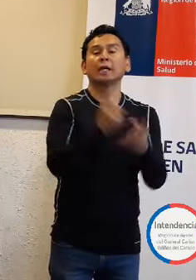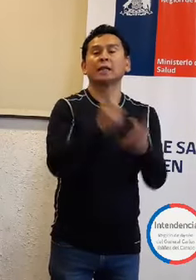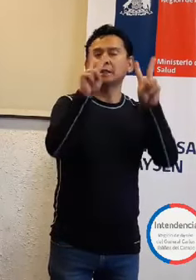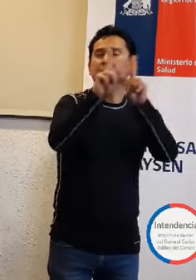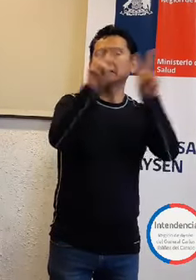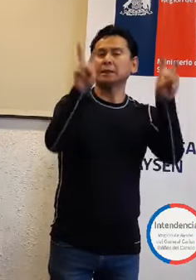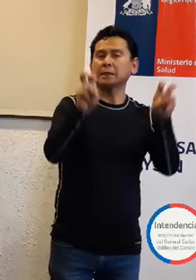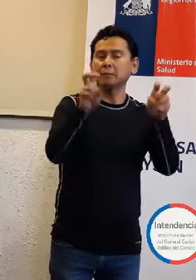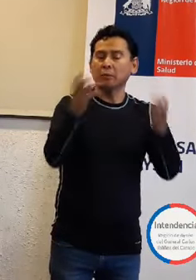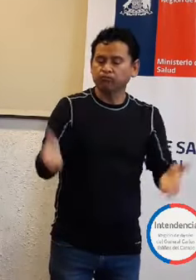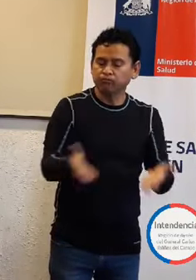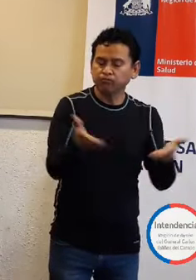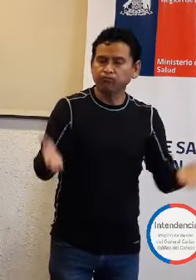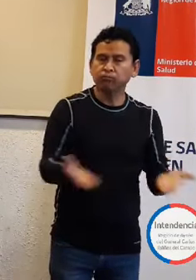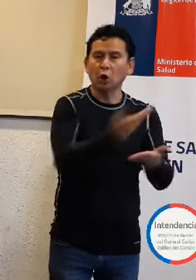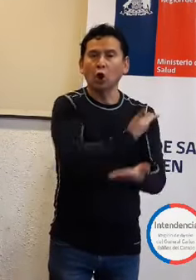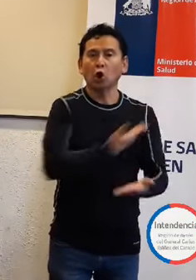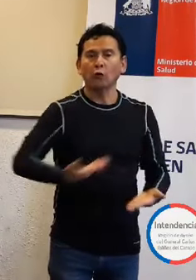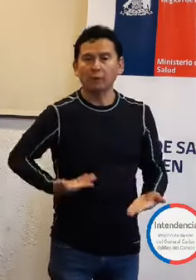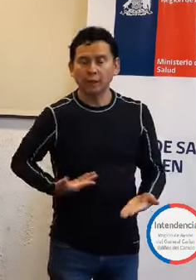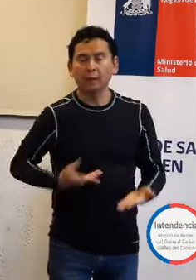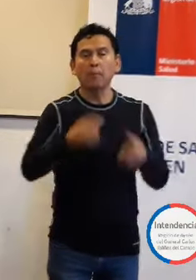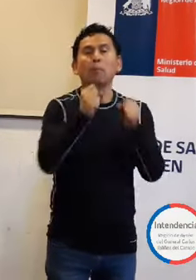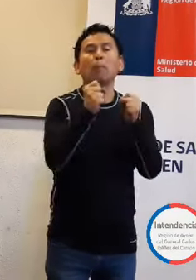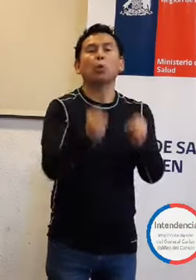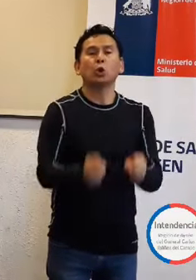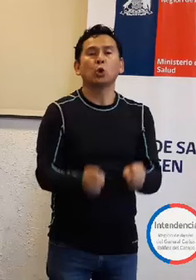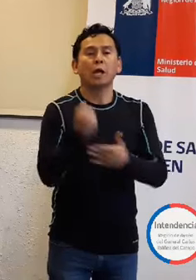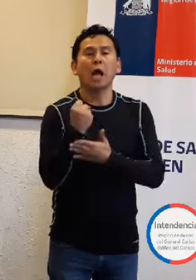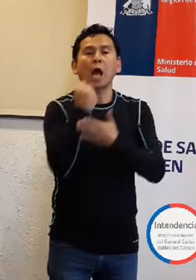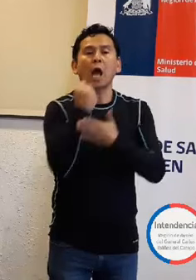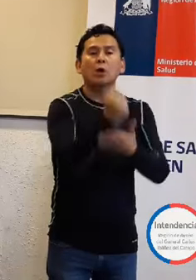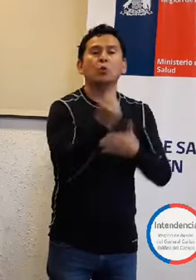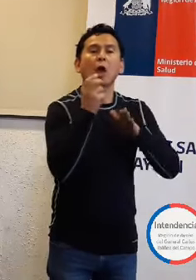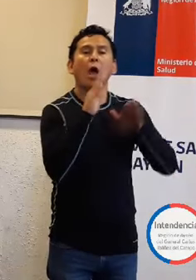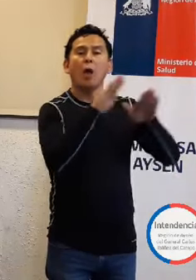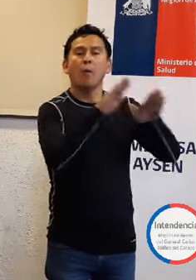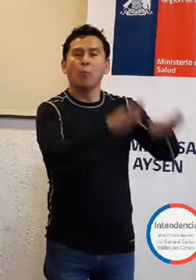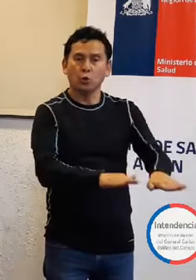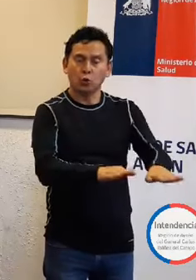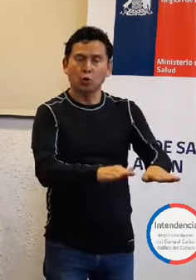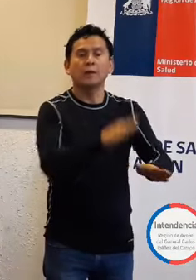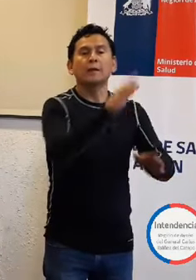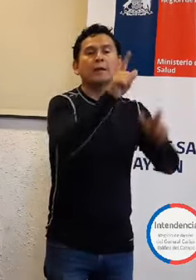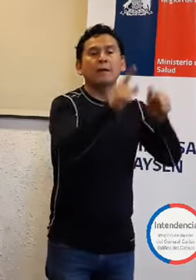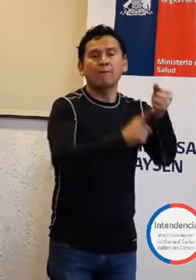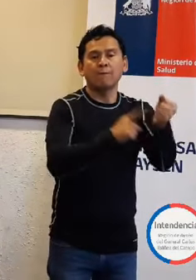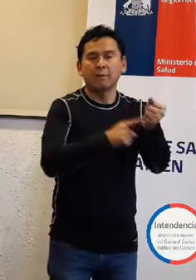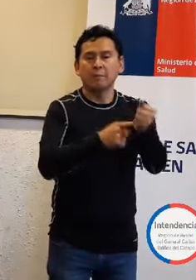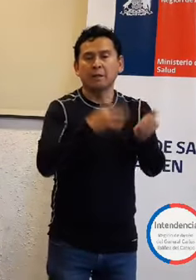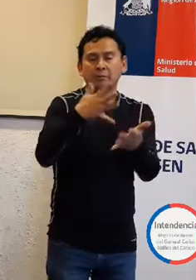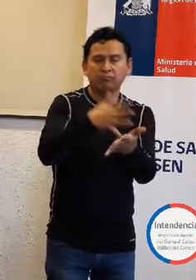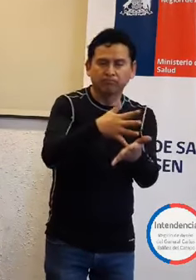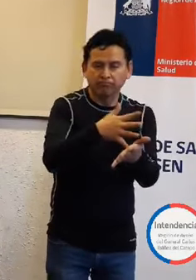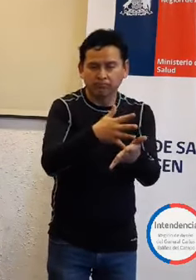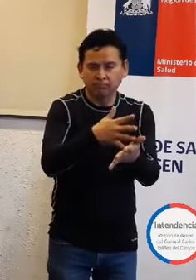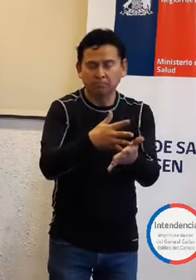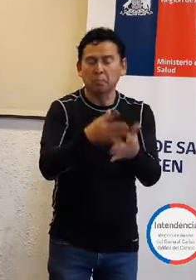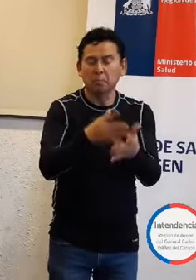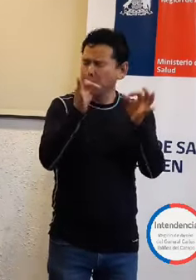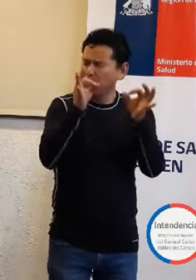que está impulsando nuestro gobierno para poder ir en ayuda y apoyo de aquellas familias más vulnerables y me refiero